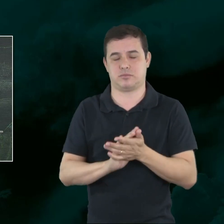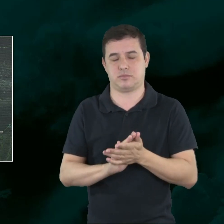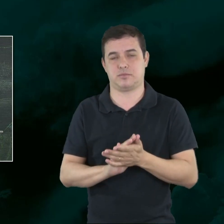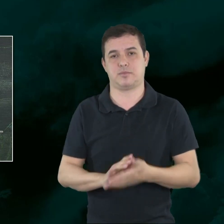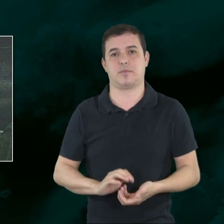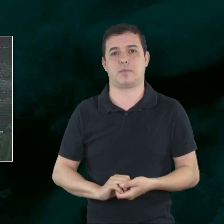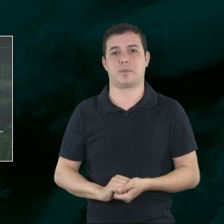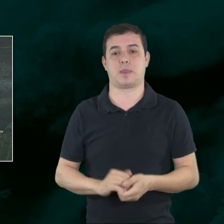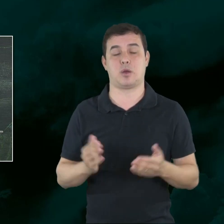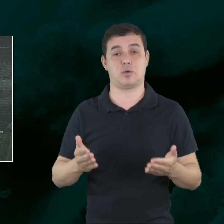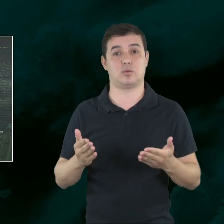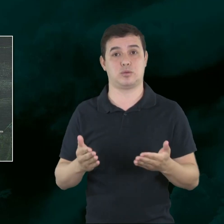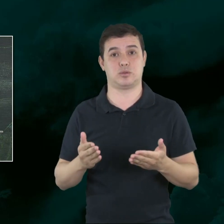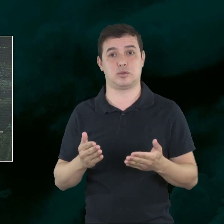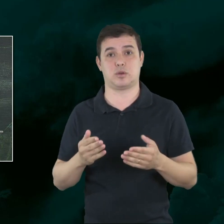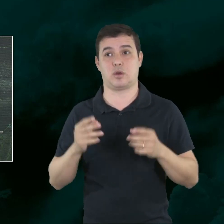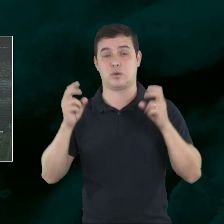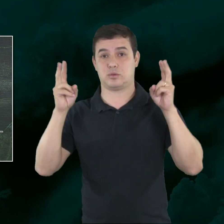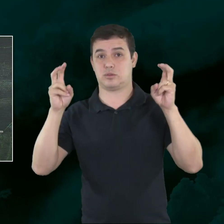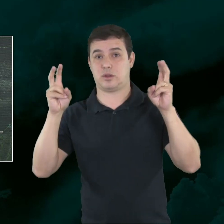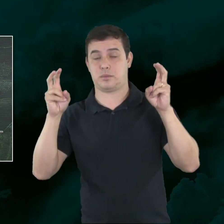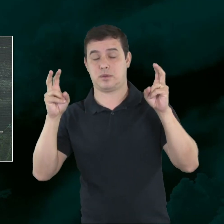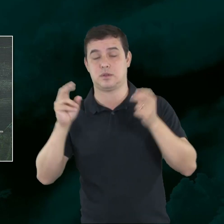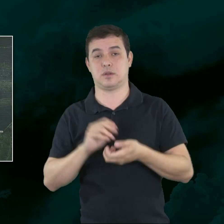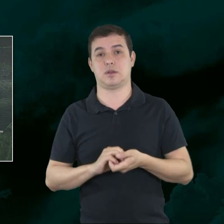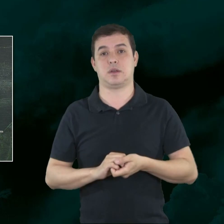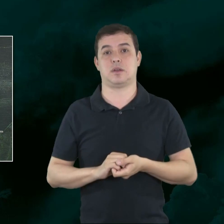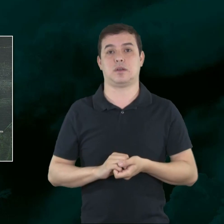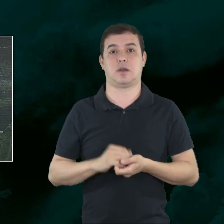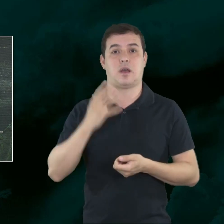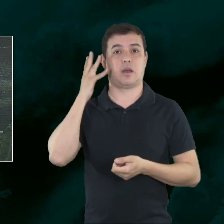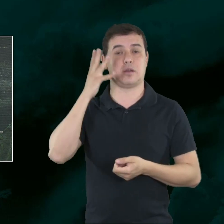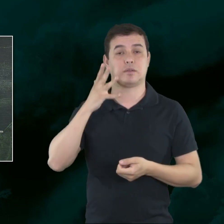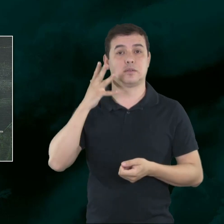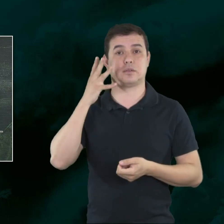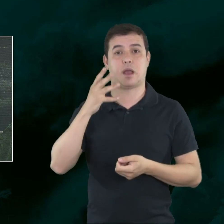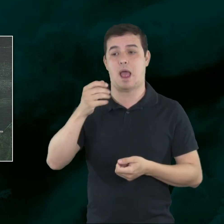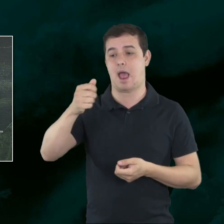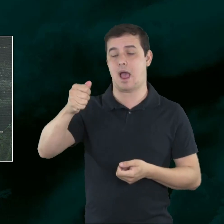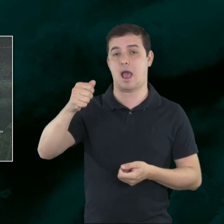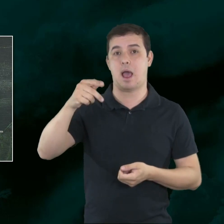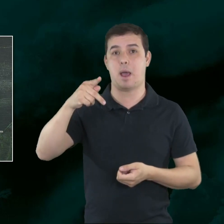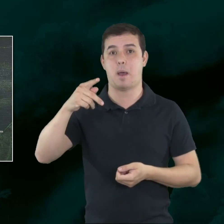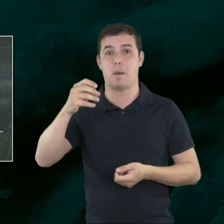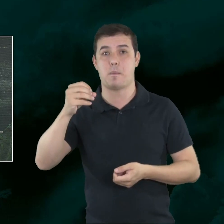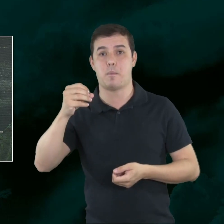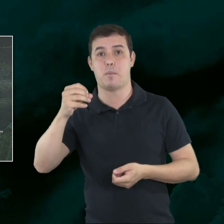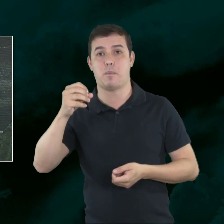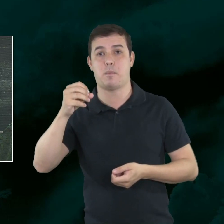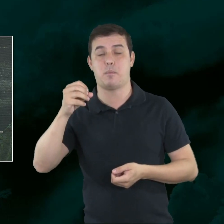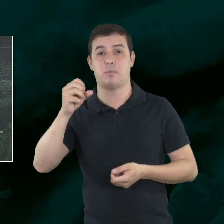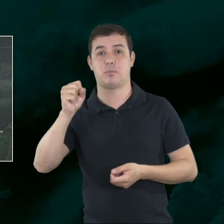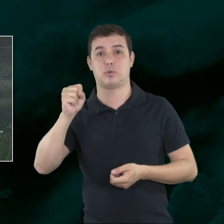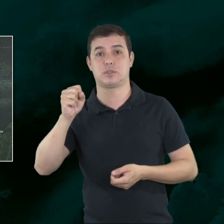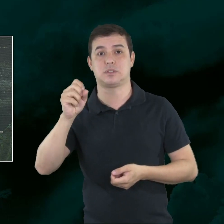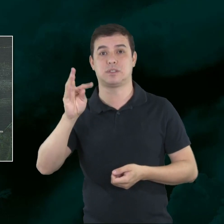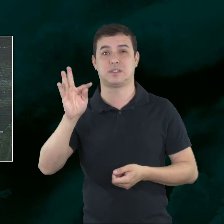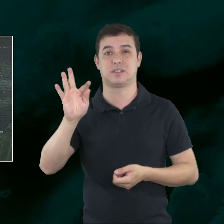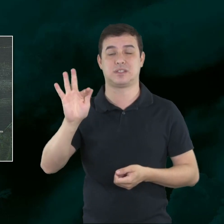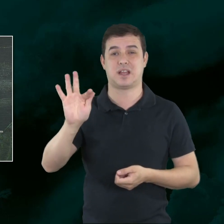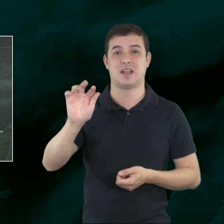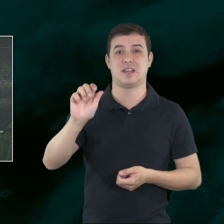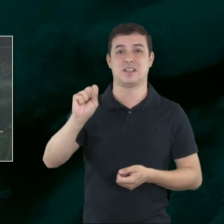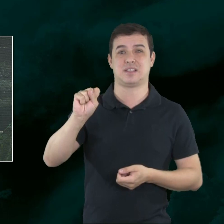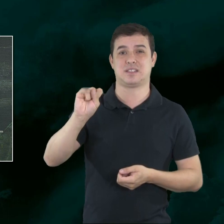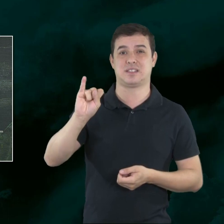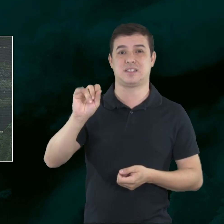da mensagem 22, que tem por título A Apostasia Precederá a Vinda